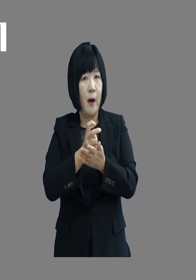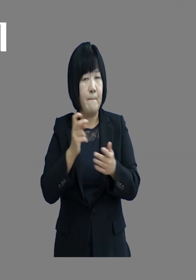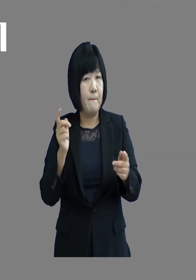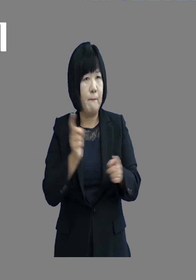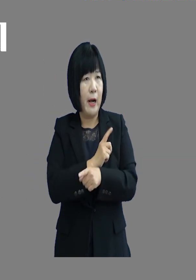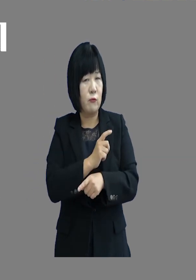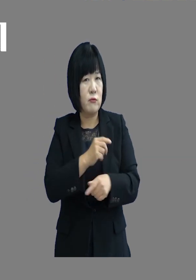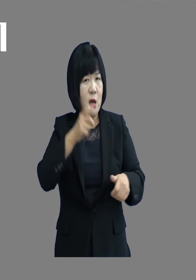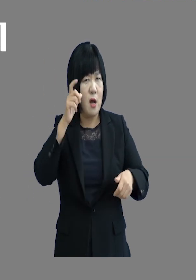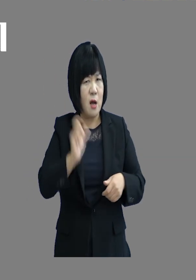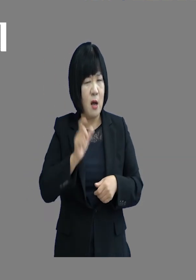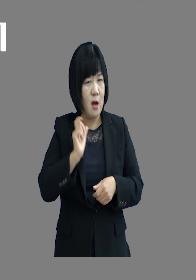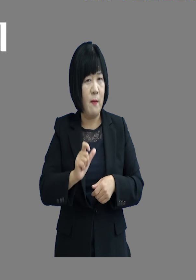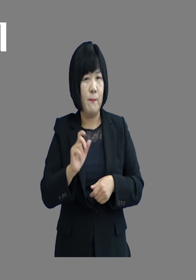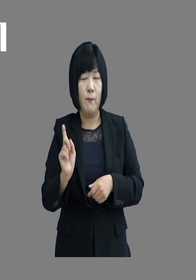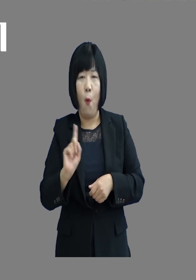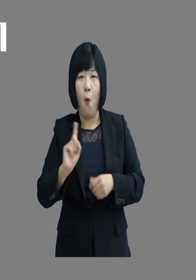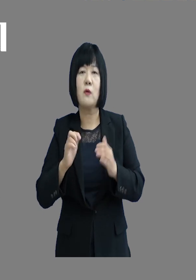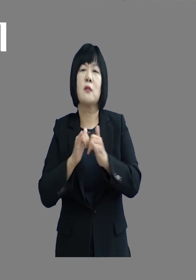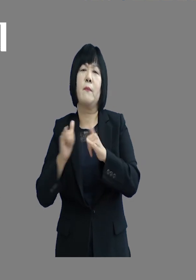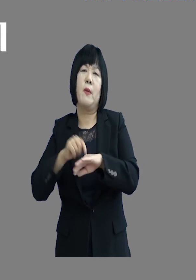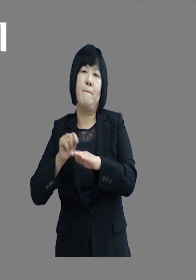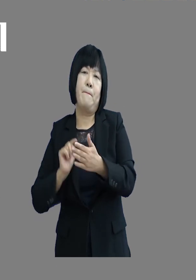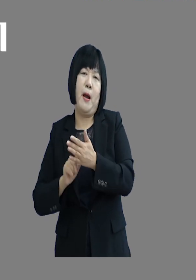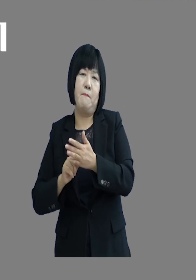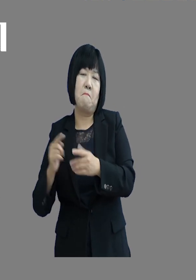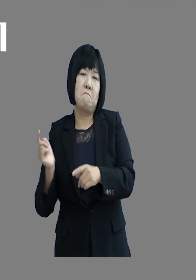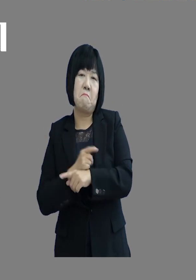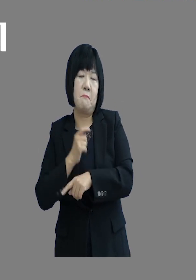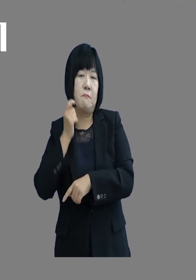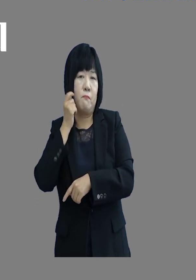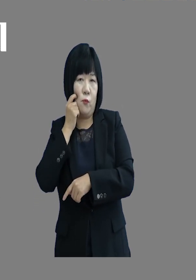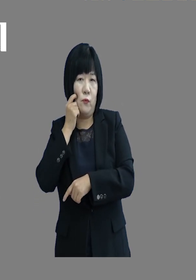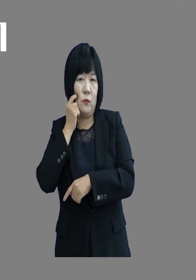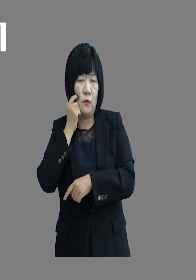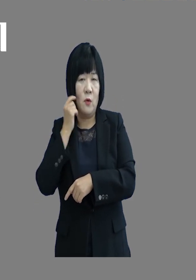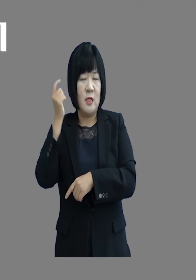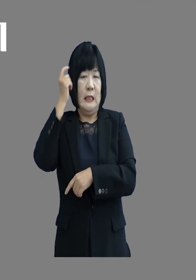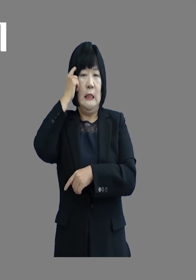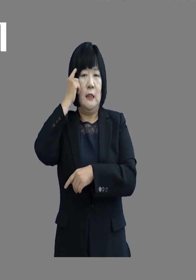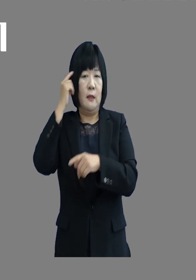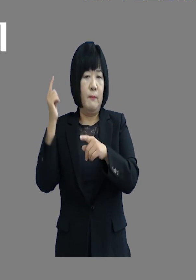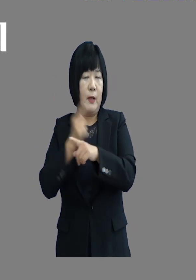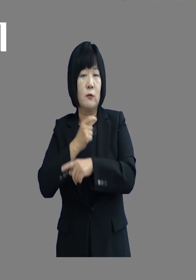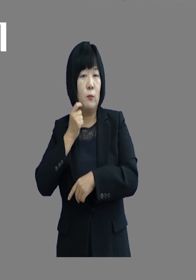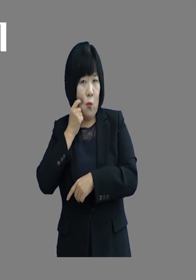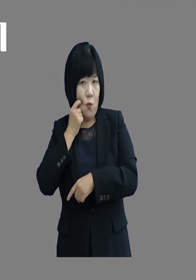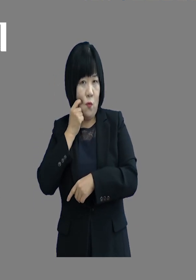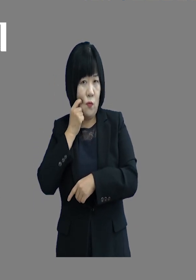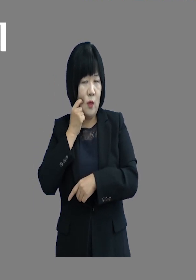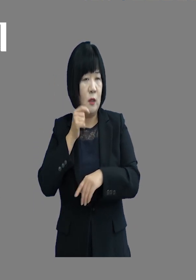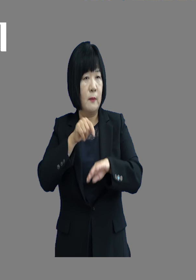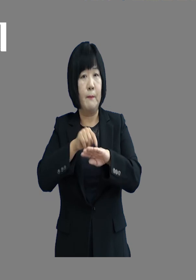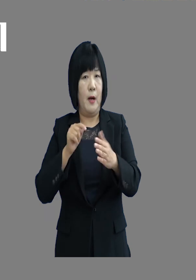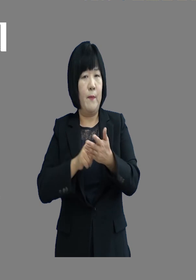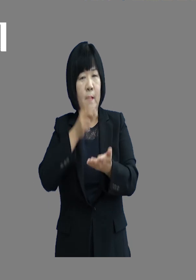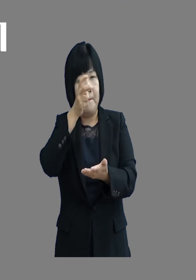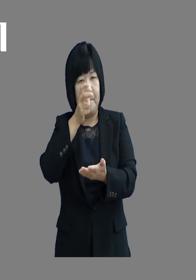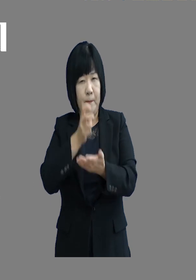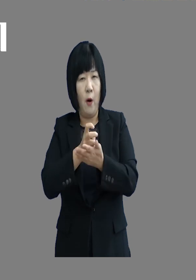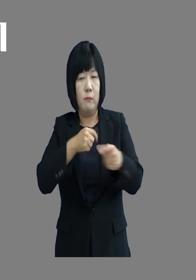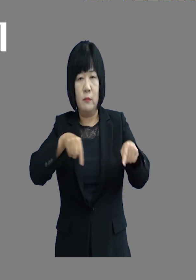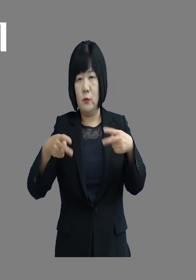것이 있는데 그게 바로 사람들의 마음이고 사람들의 인식이고 관점이에요. 그런 마음은 법으로